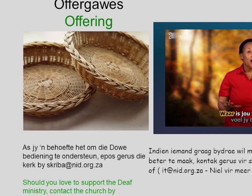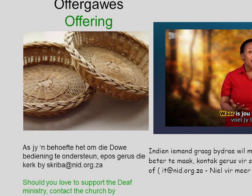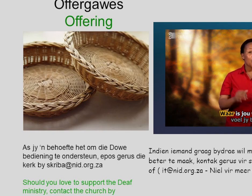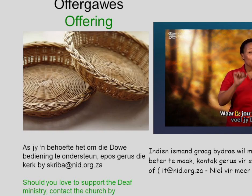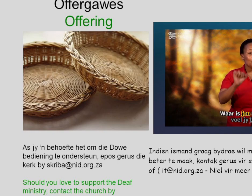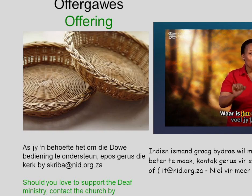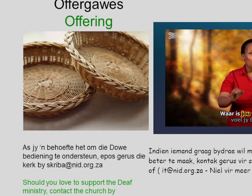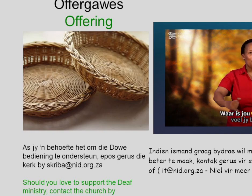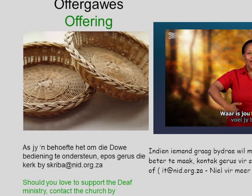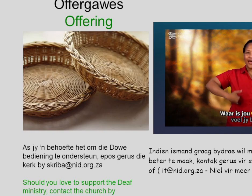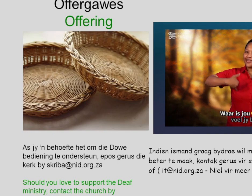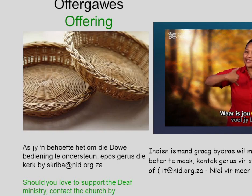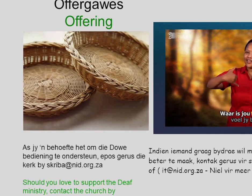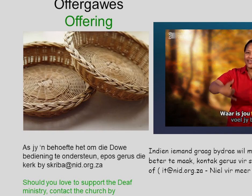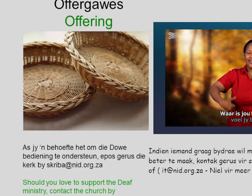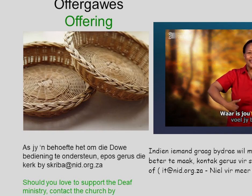Waar is jou vreugde?